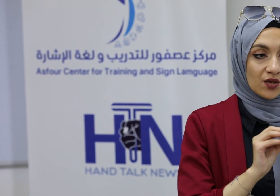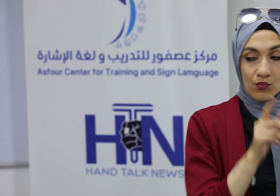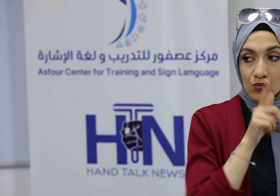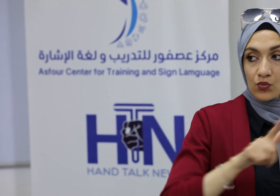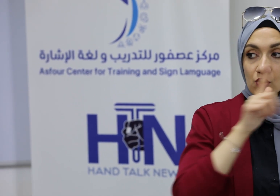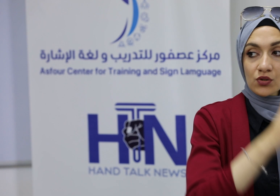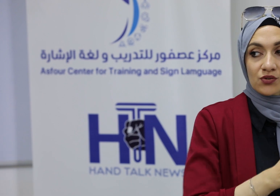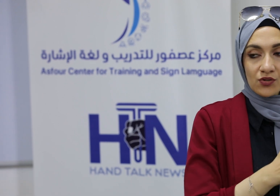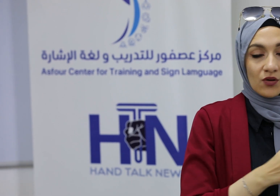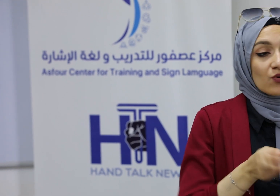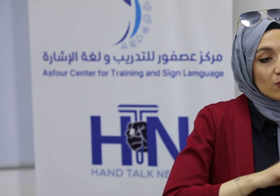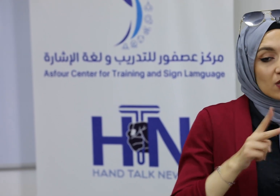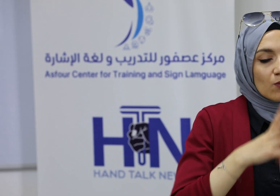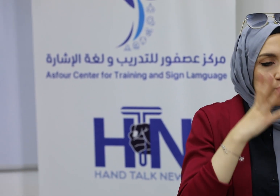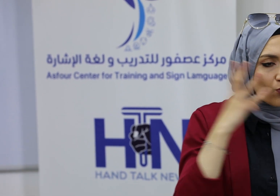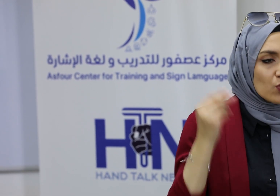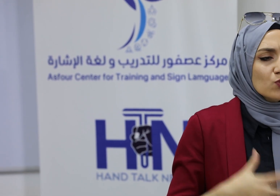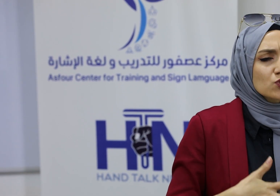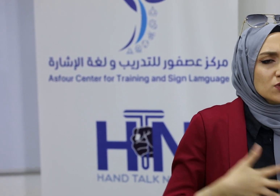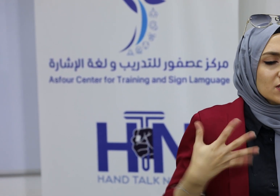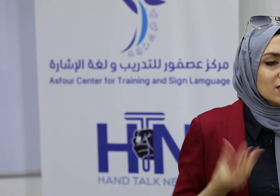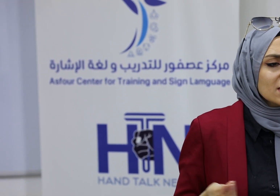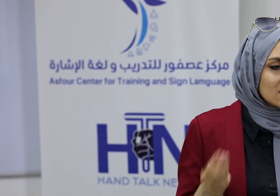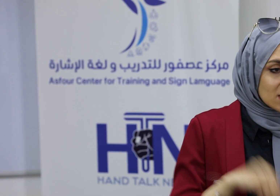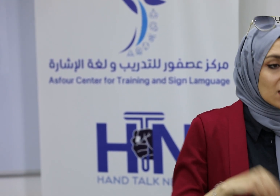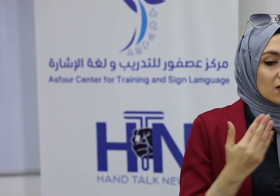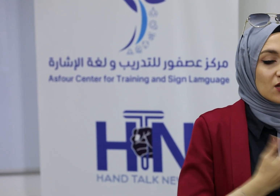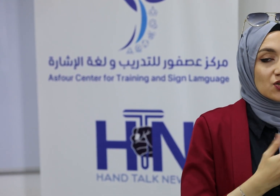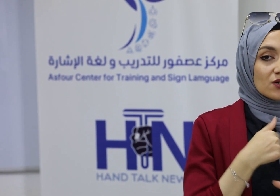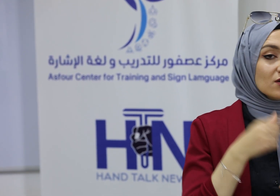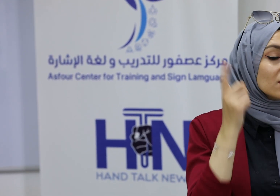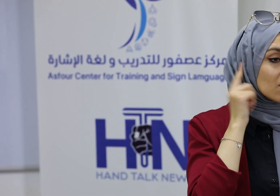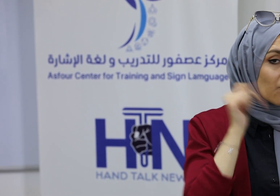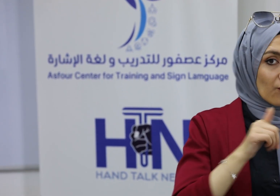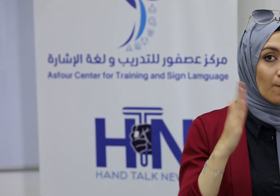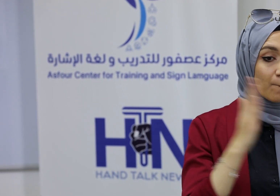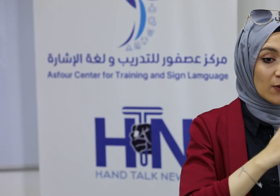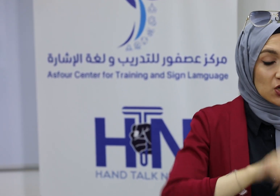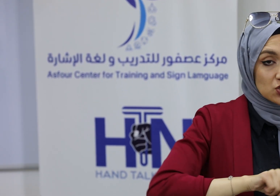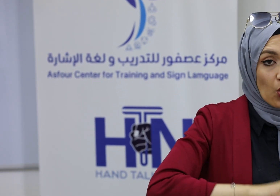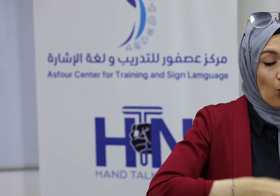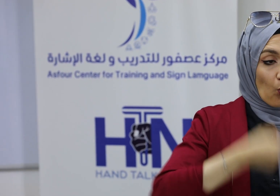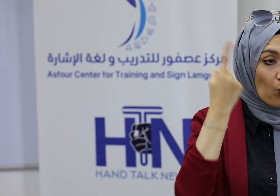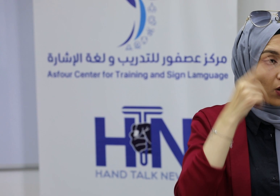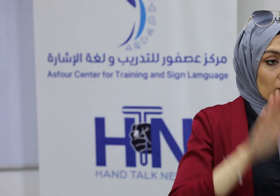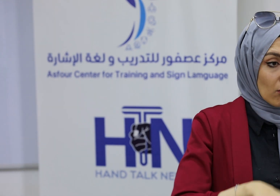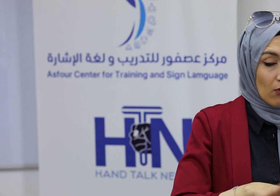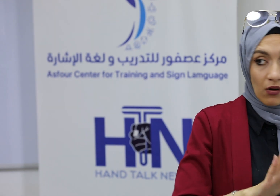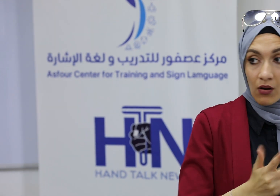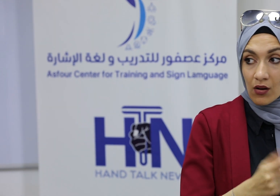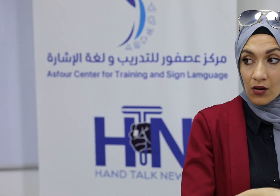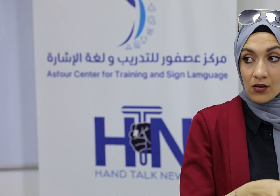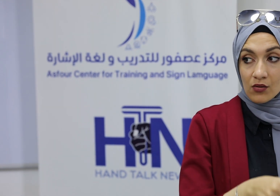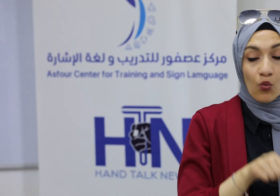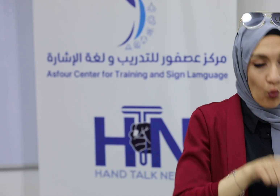كثير سعيده كثير مبسوطه اني بسمع انه في هون عندنا انه مركز. هو اول مره بسمع انه المركز